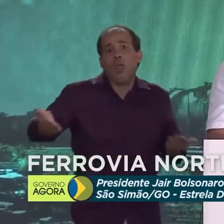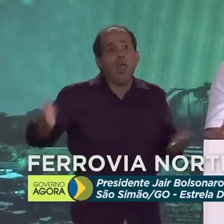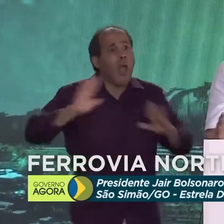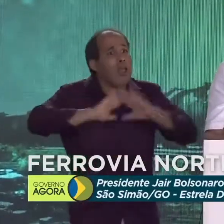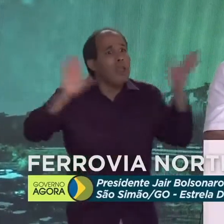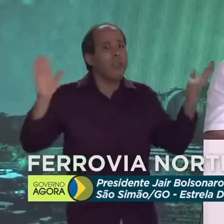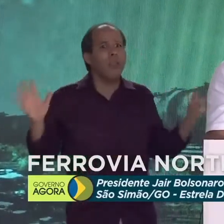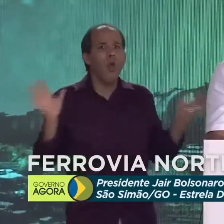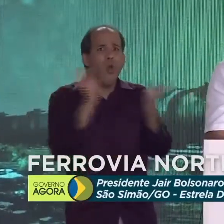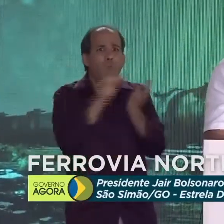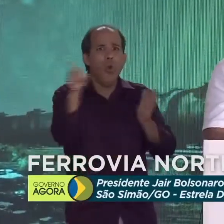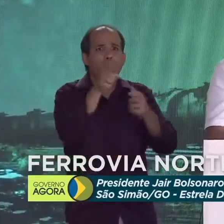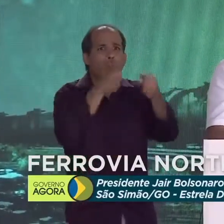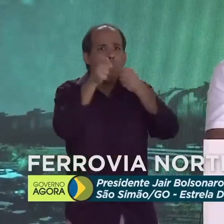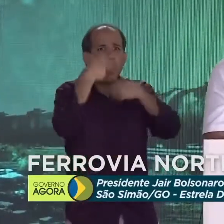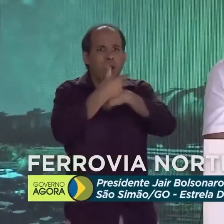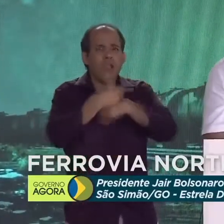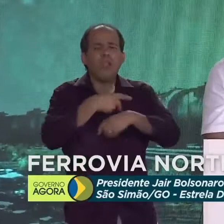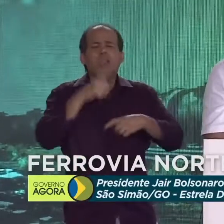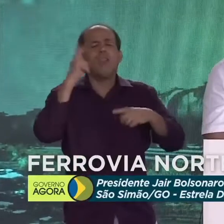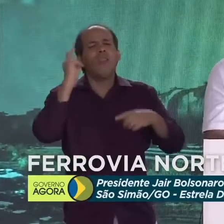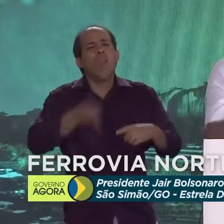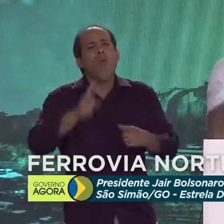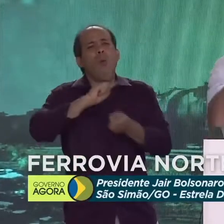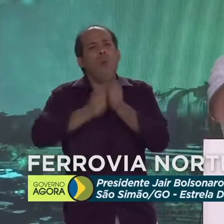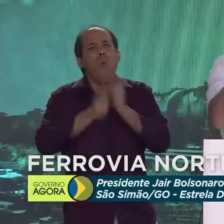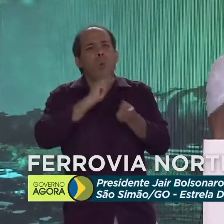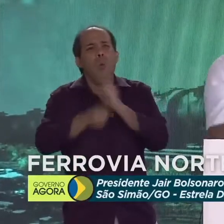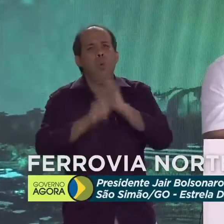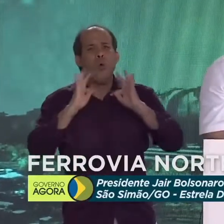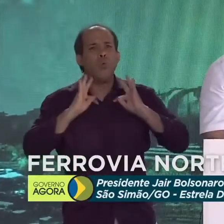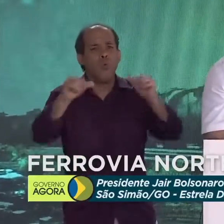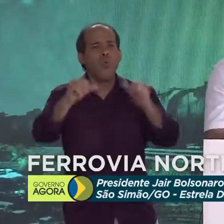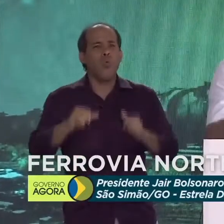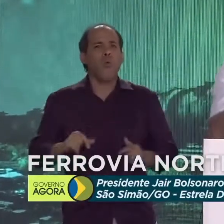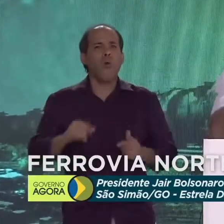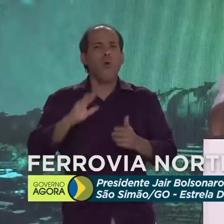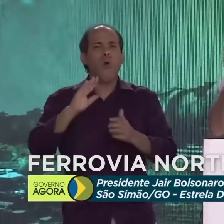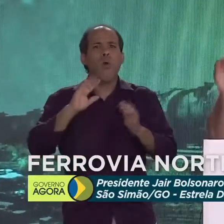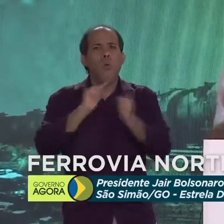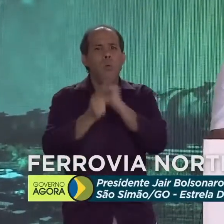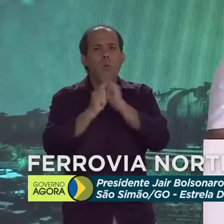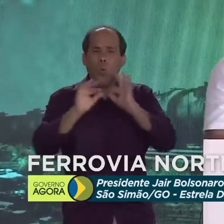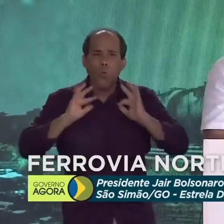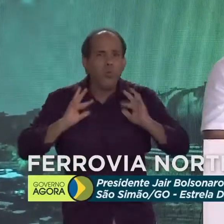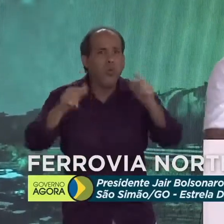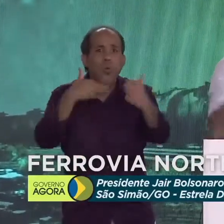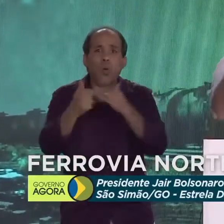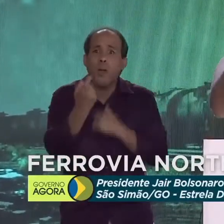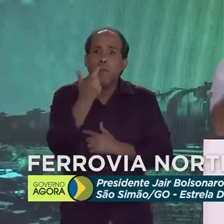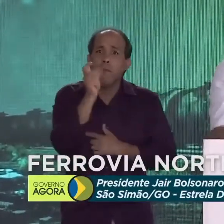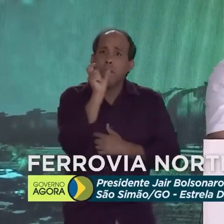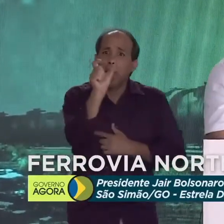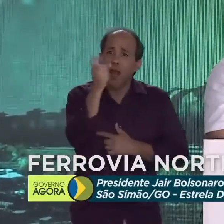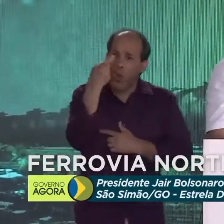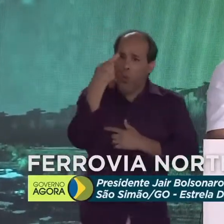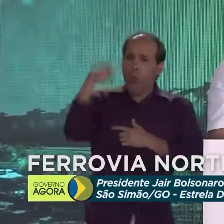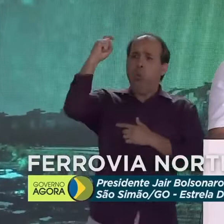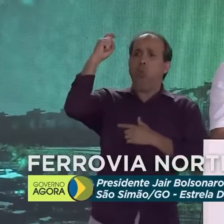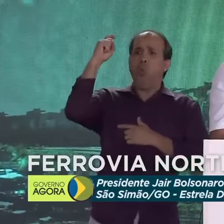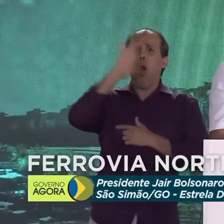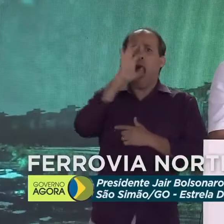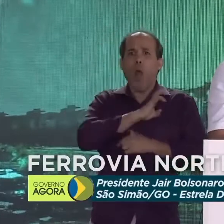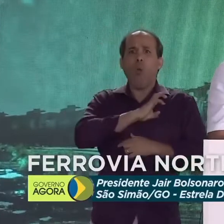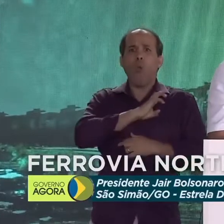Que imprensa é essa que nós temos no Brasil que deturpa tudo? Fica com lupa, buscando uma frase minha perdida para me